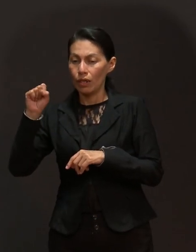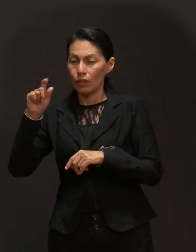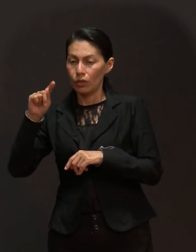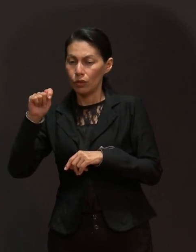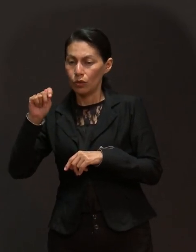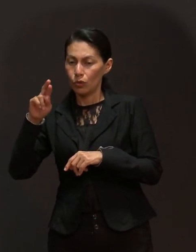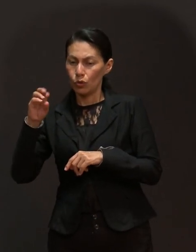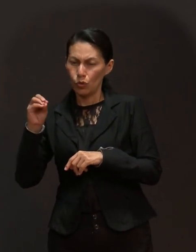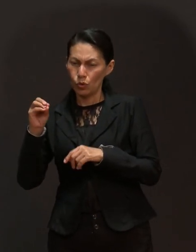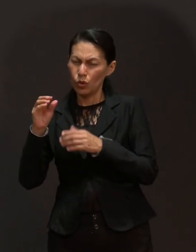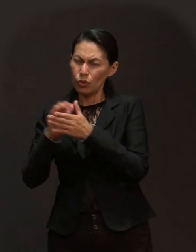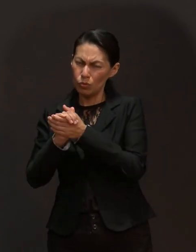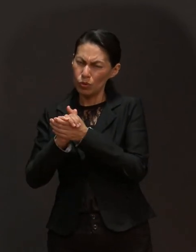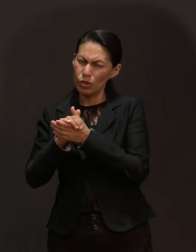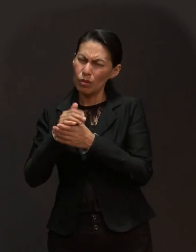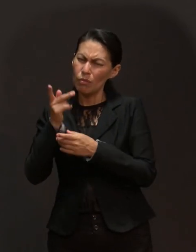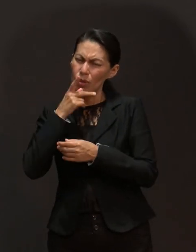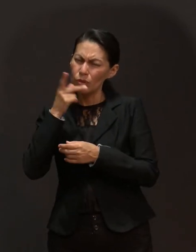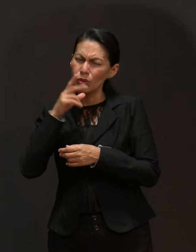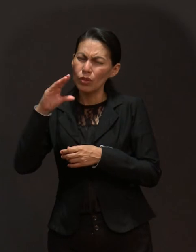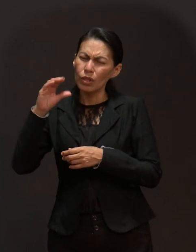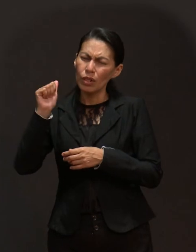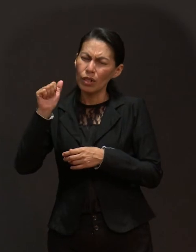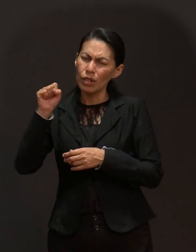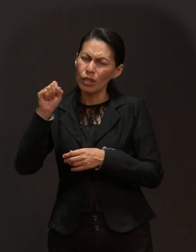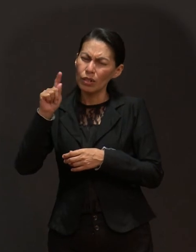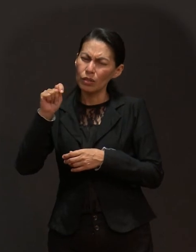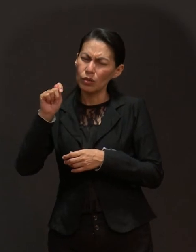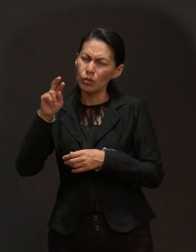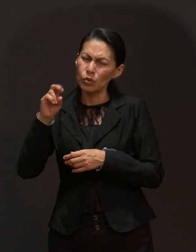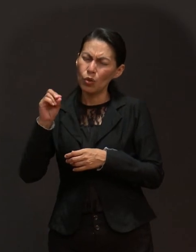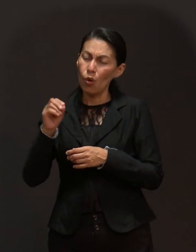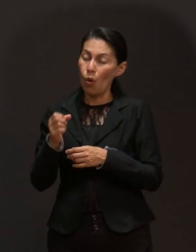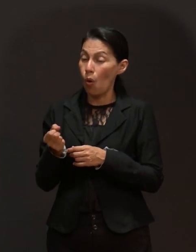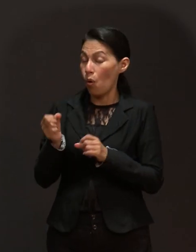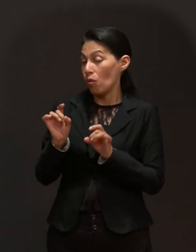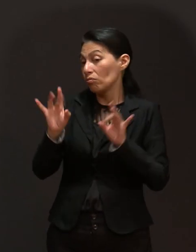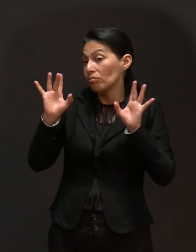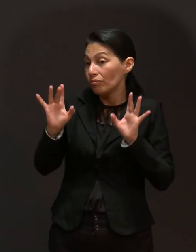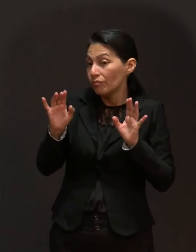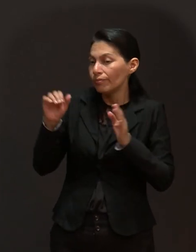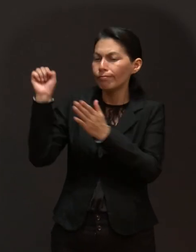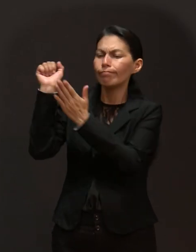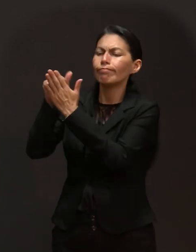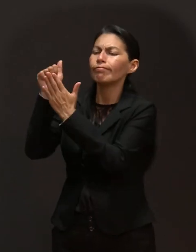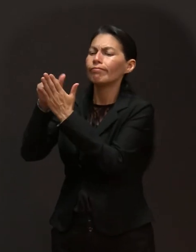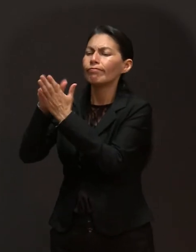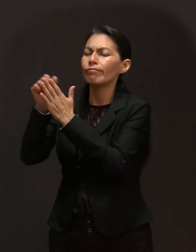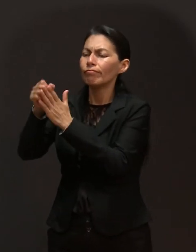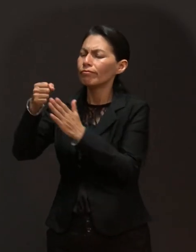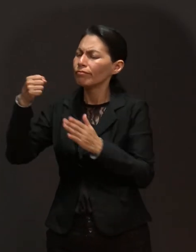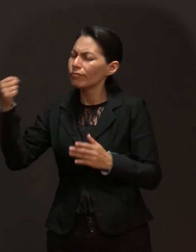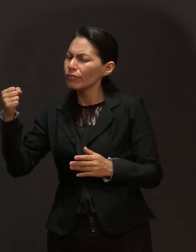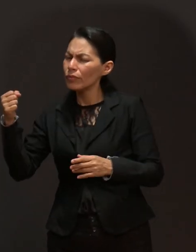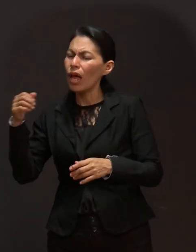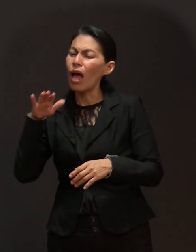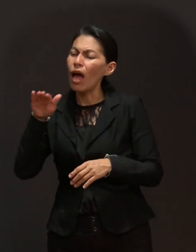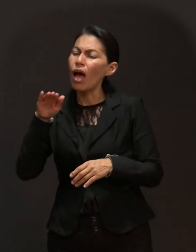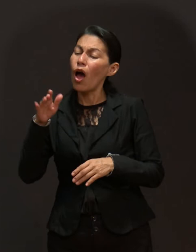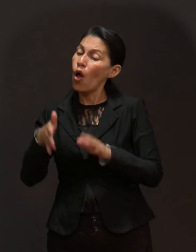tocó mi puerta y me buscó y me dijo hija yo soñé contigo tienes que irte a Perú